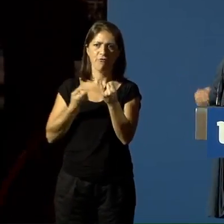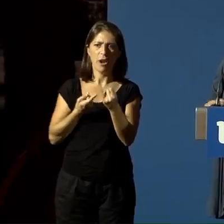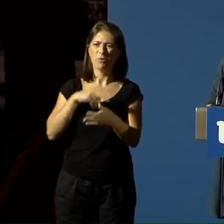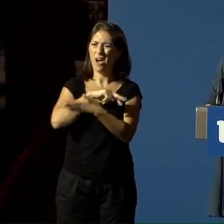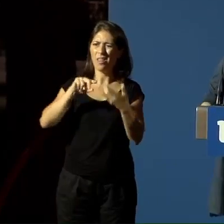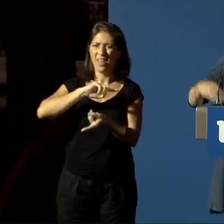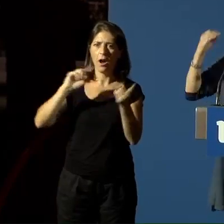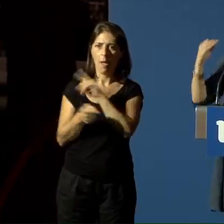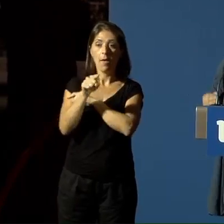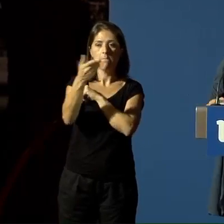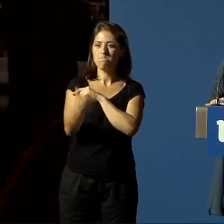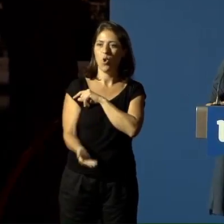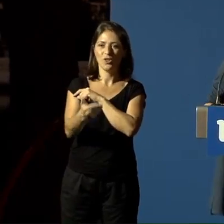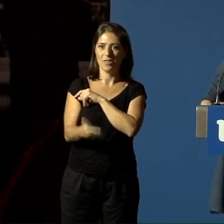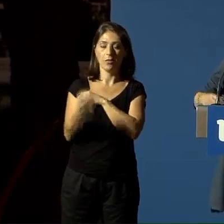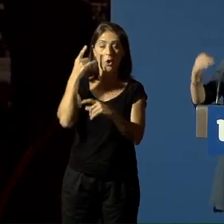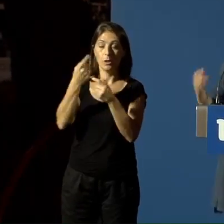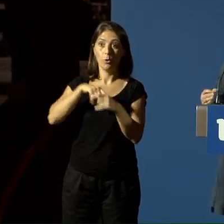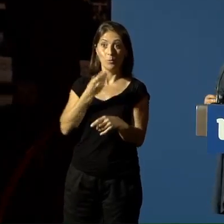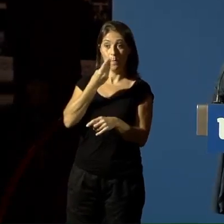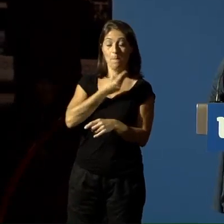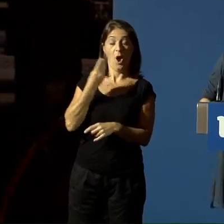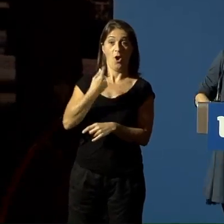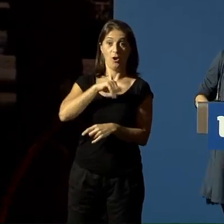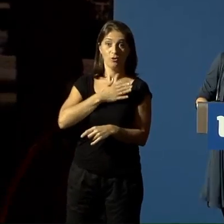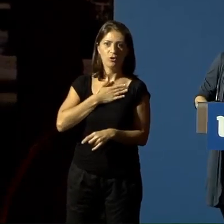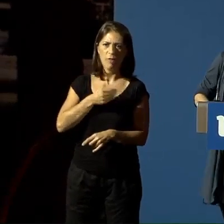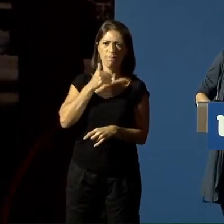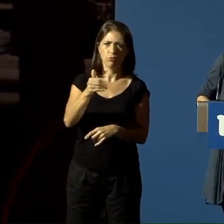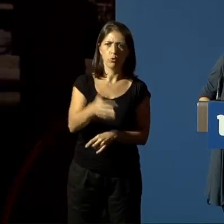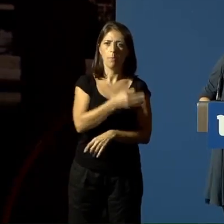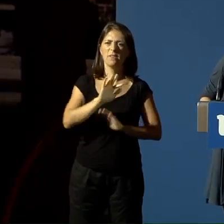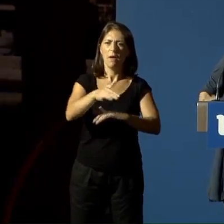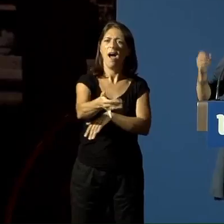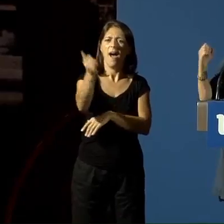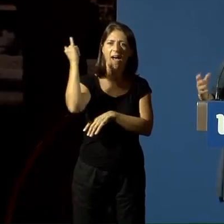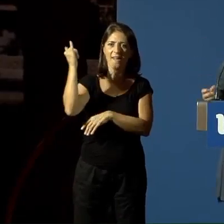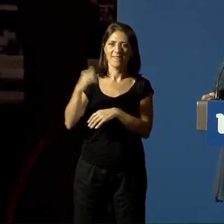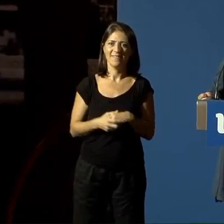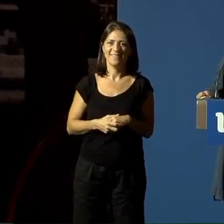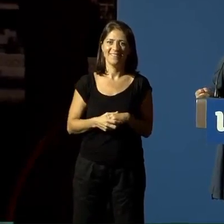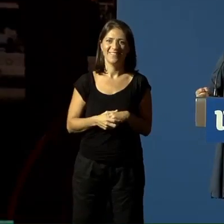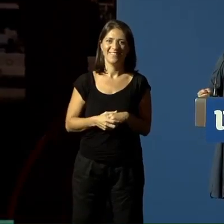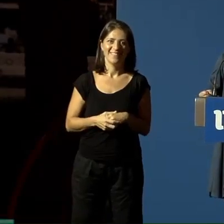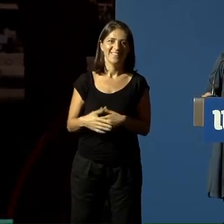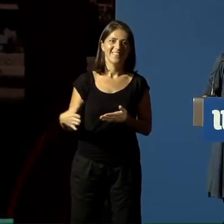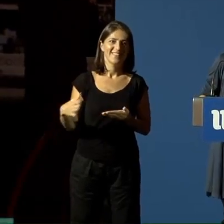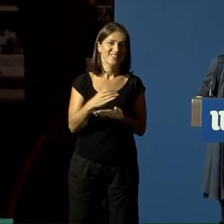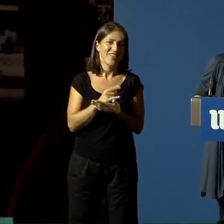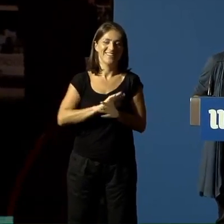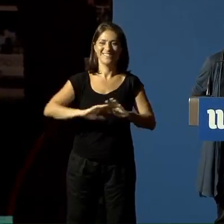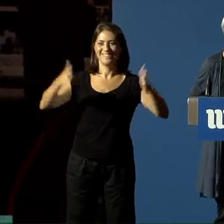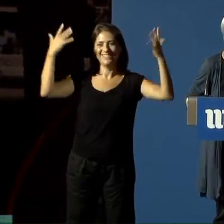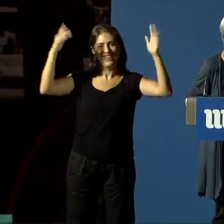cambiar Galicia, para mellorarmos, porque hai futuro e hai Marea. Todas a votar,